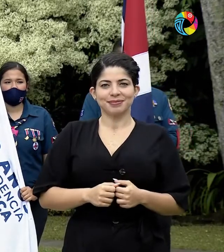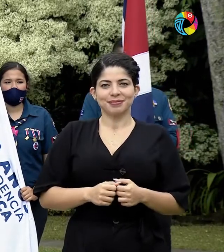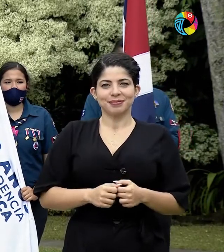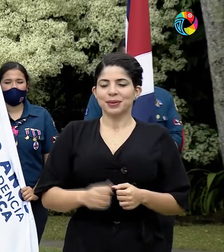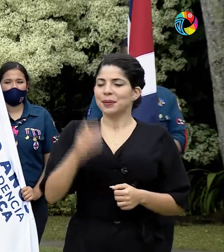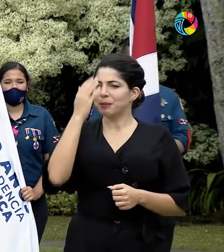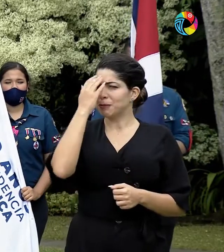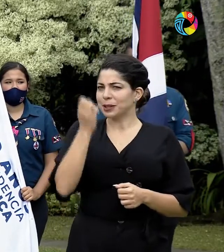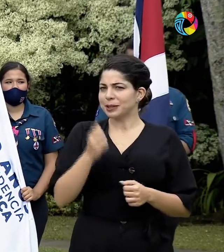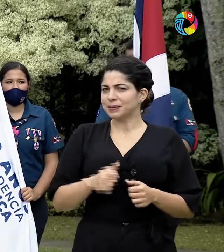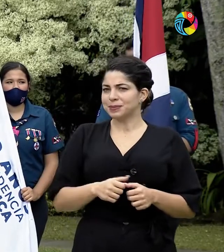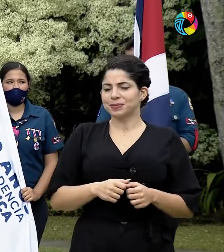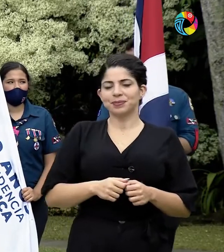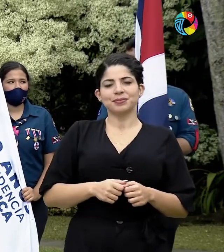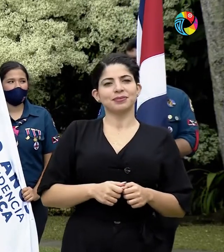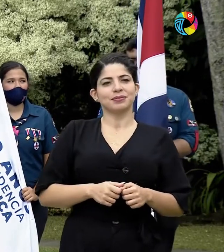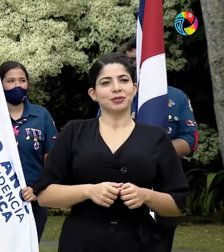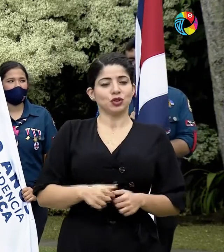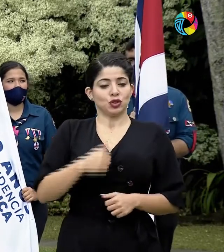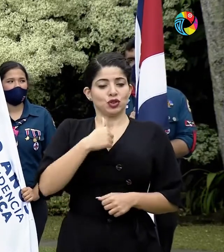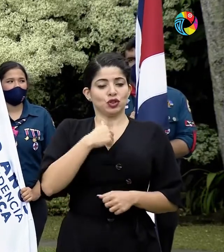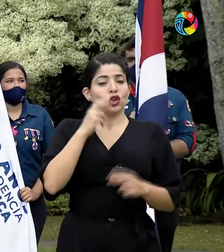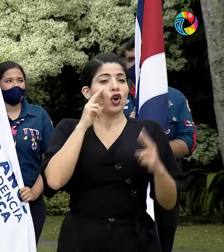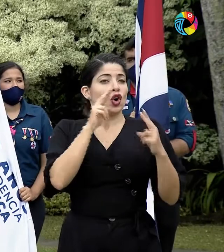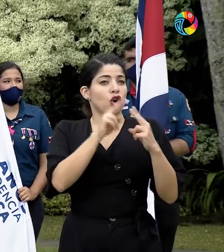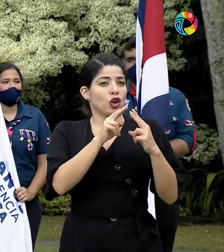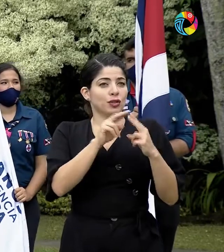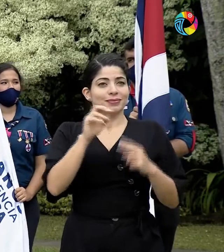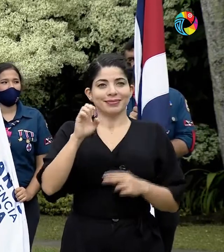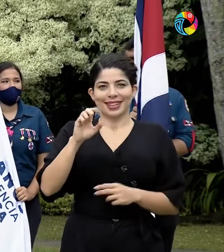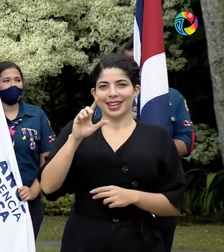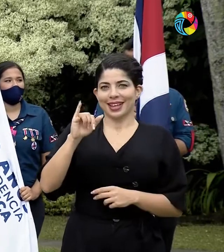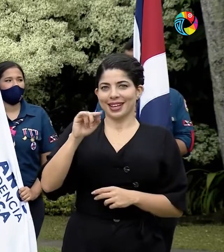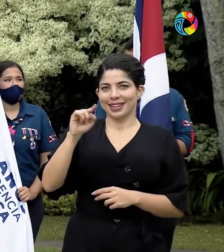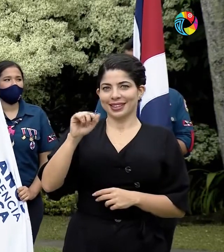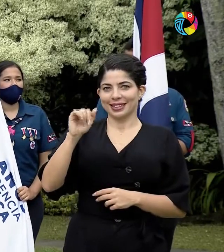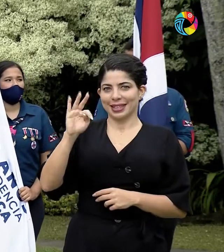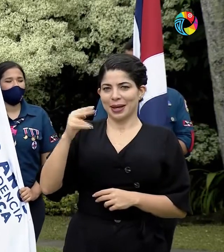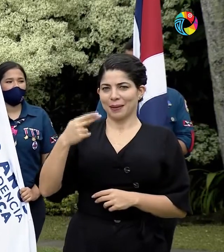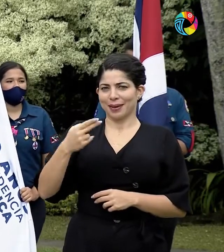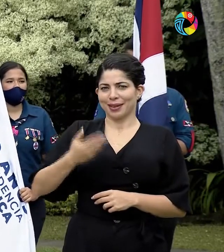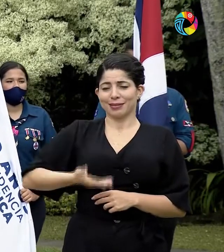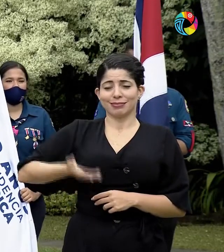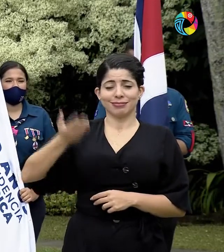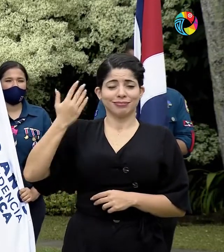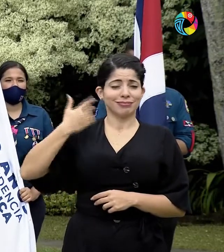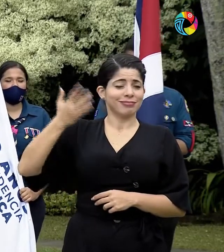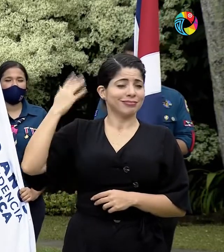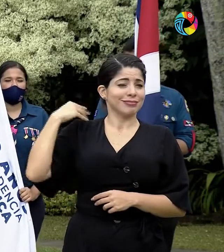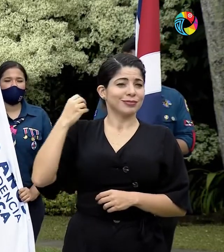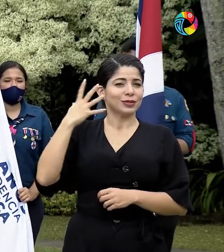Es que yo conocí a Elizabeth hace varias décadas.